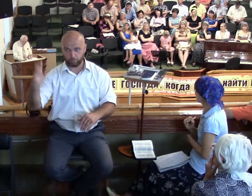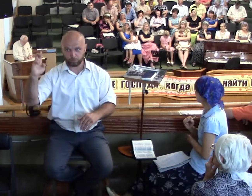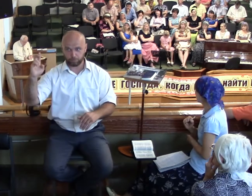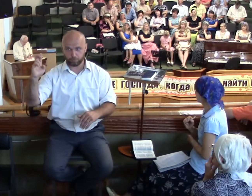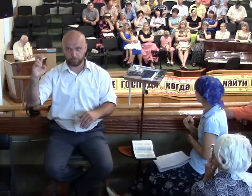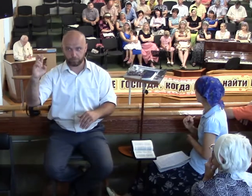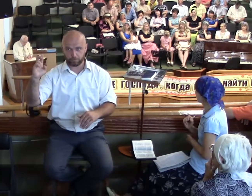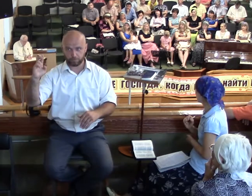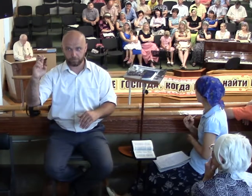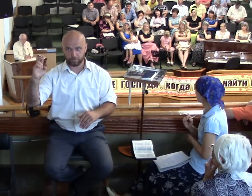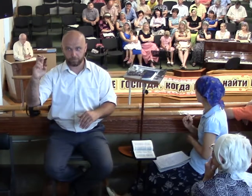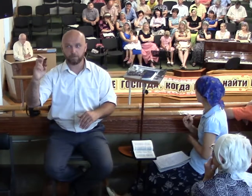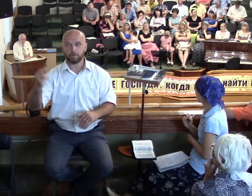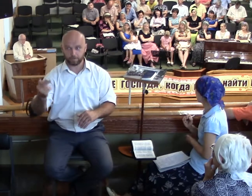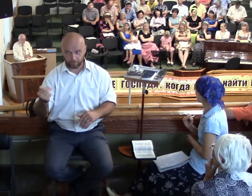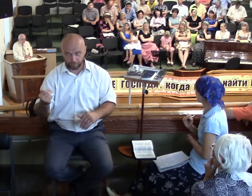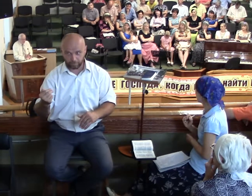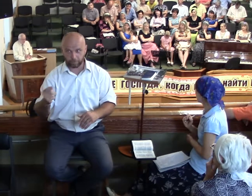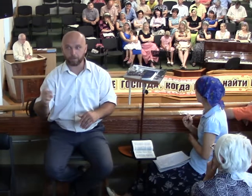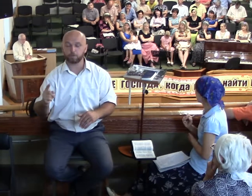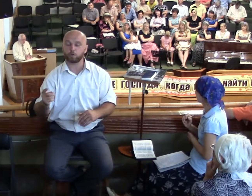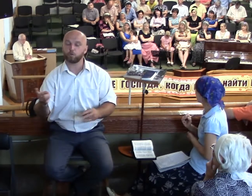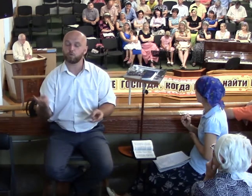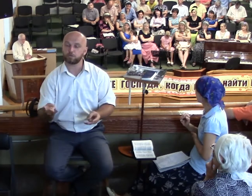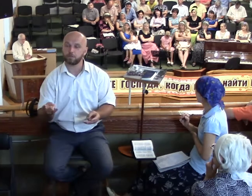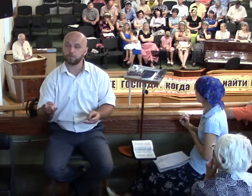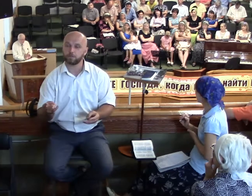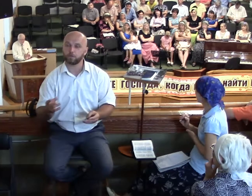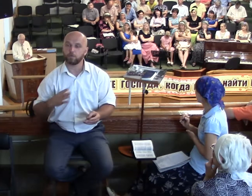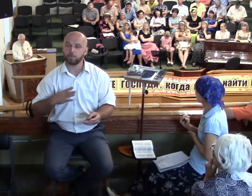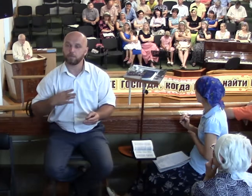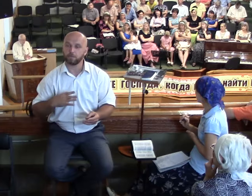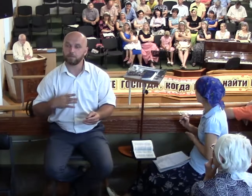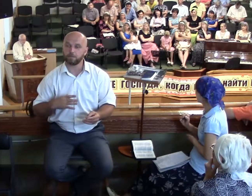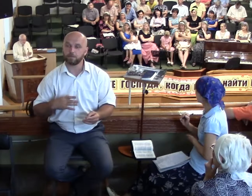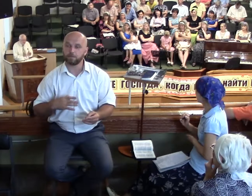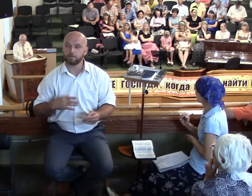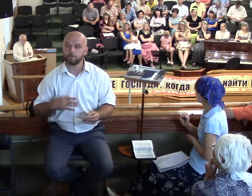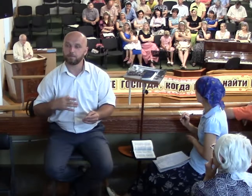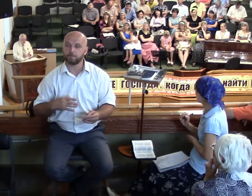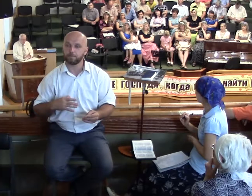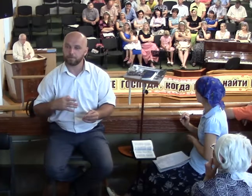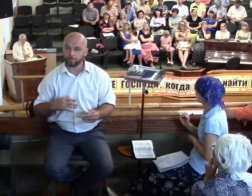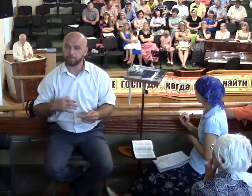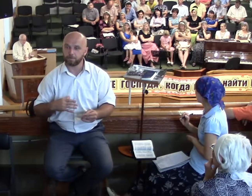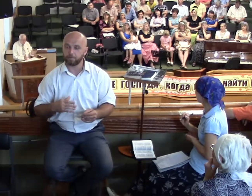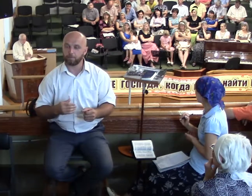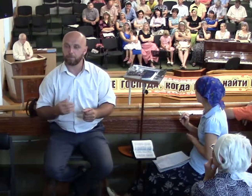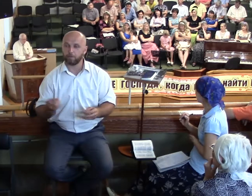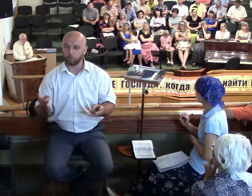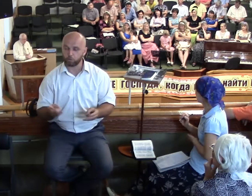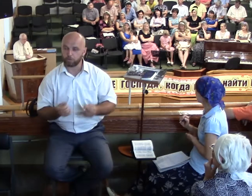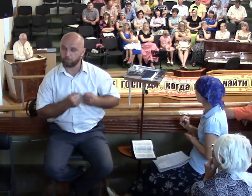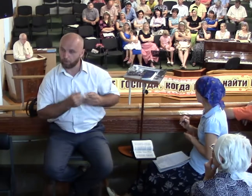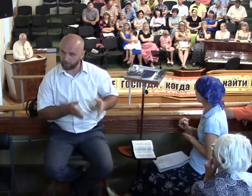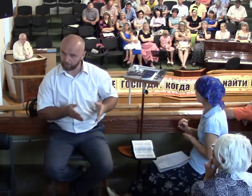принесла, сказала, вот мальчик, которого нужно усыновить. Даже учителя интерната сказали, вот если бы его кто-то усыновил, ему 10